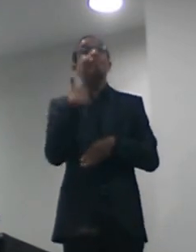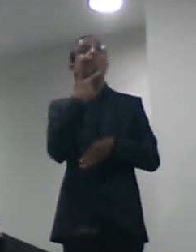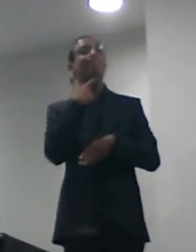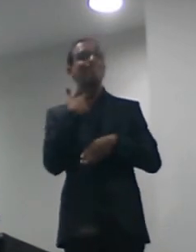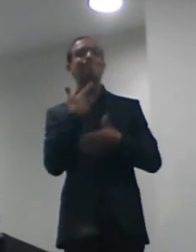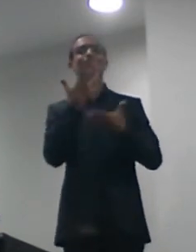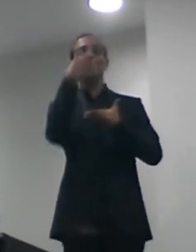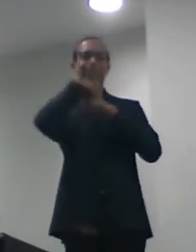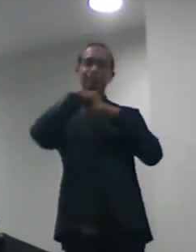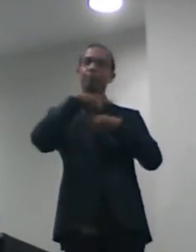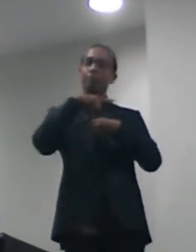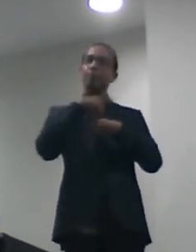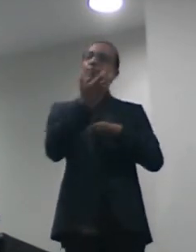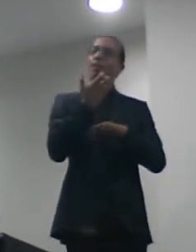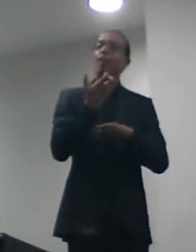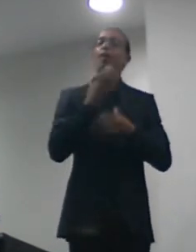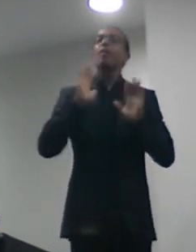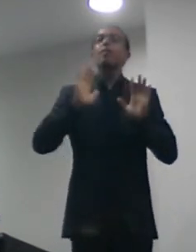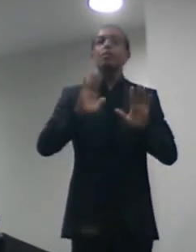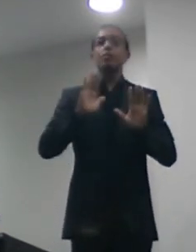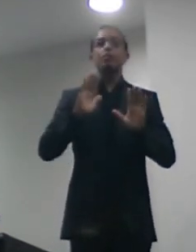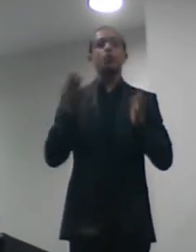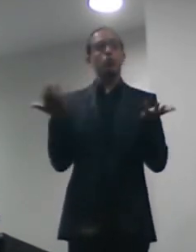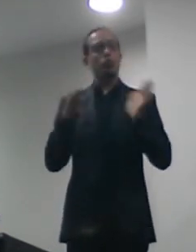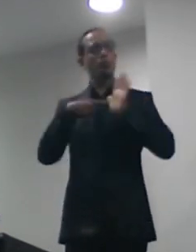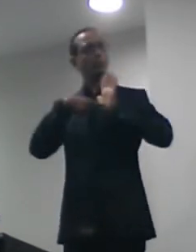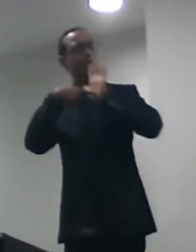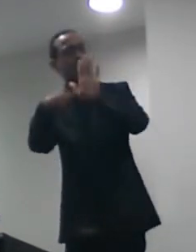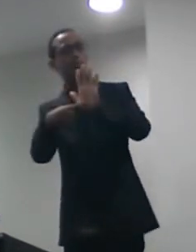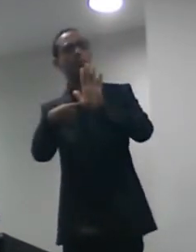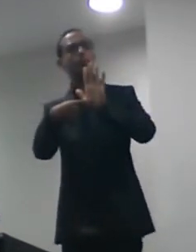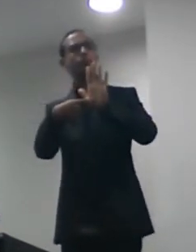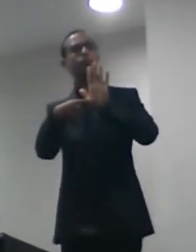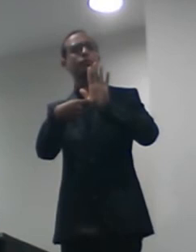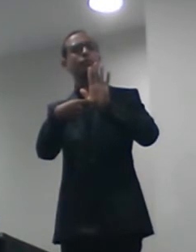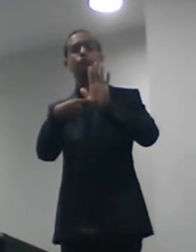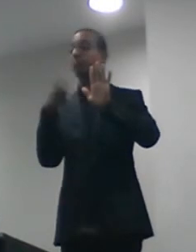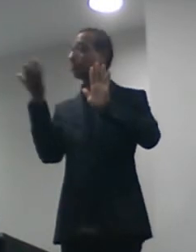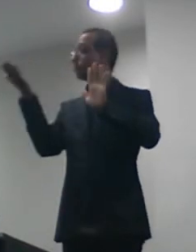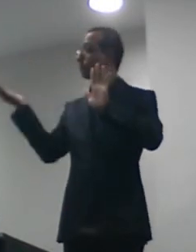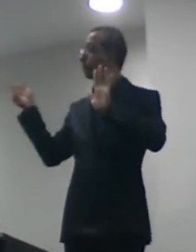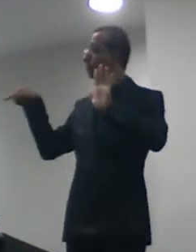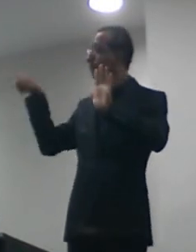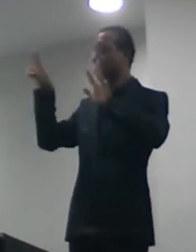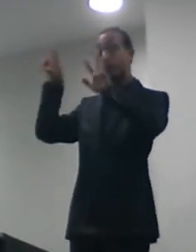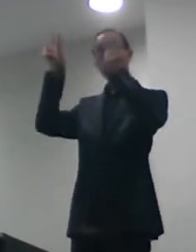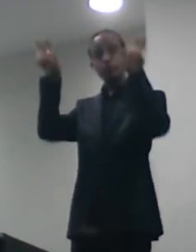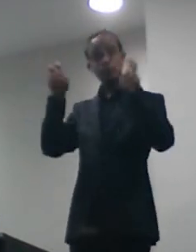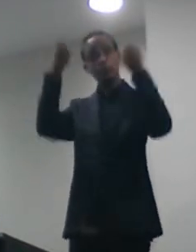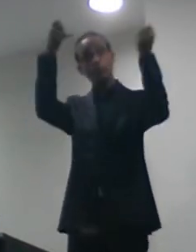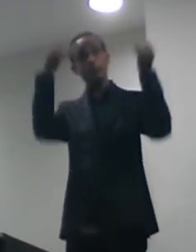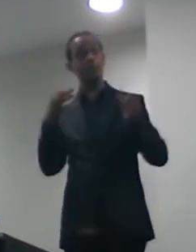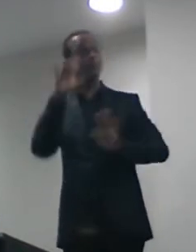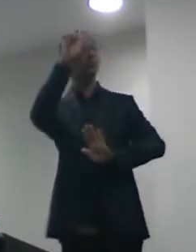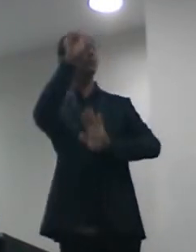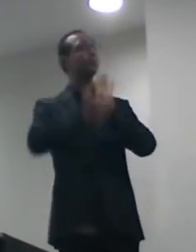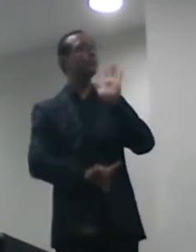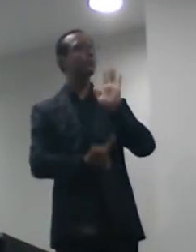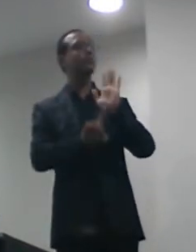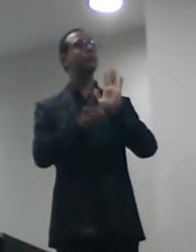alguma coisa. E é isso que eu vim trazer com esse tema, justamente para falar sobre o direito.